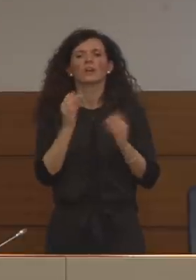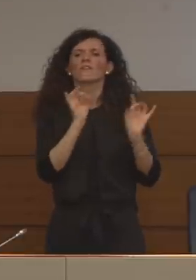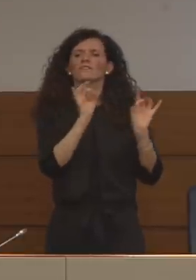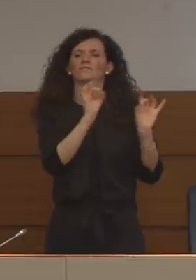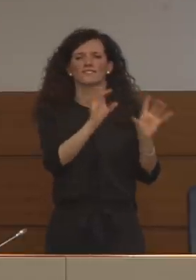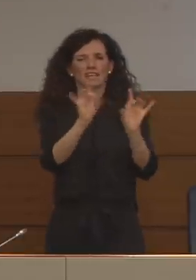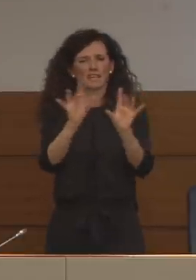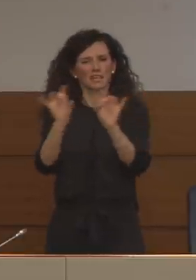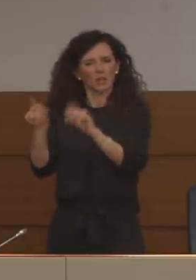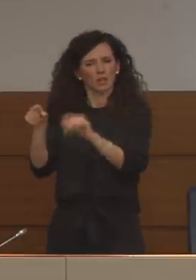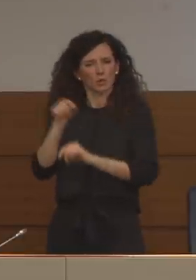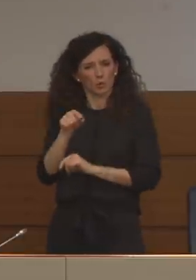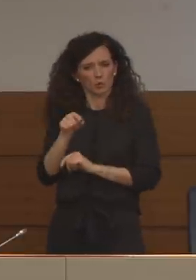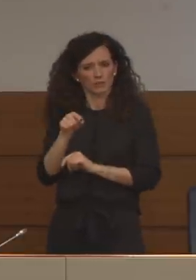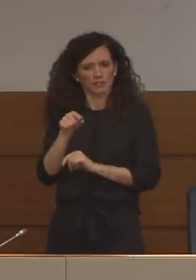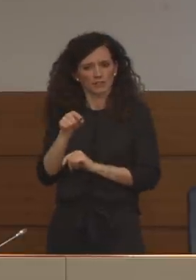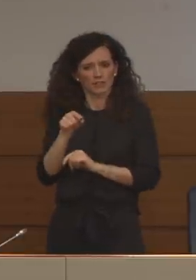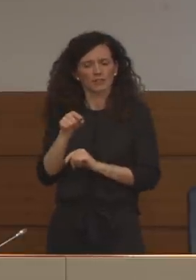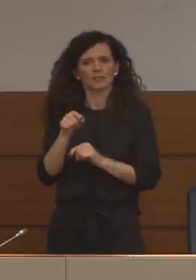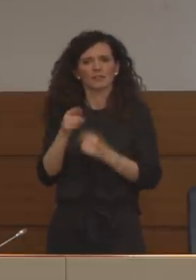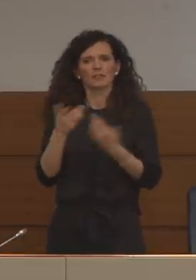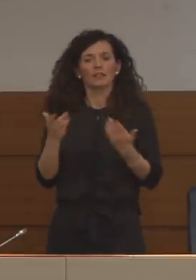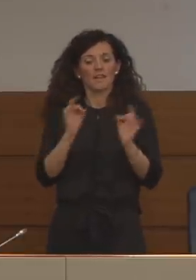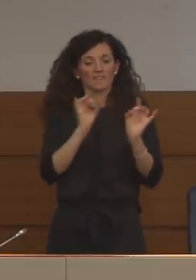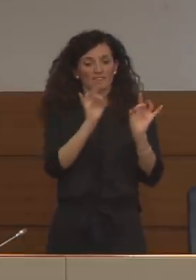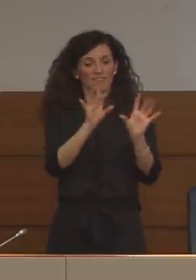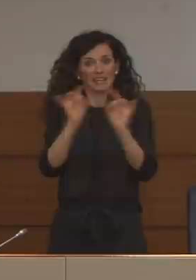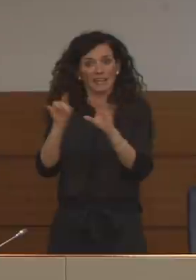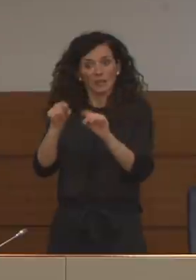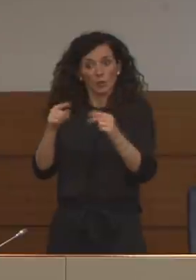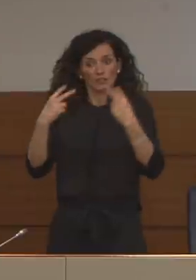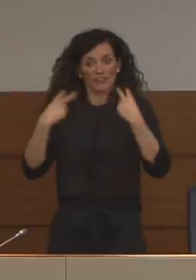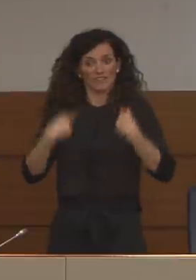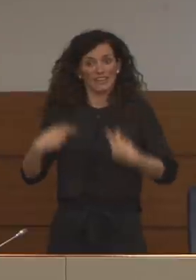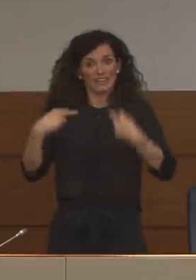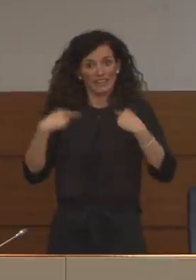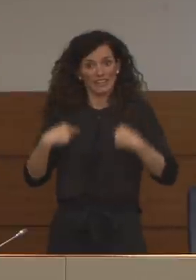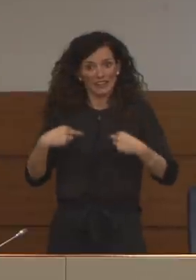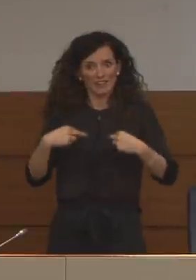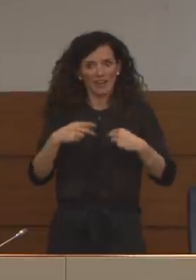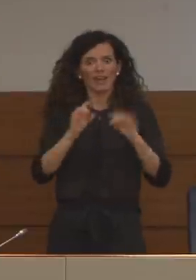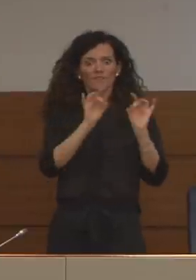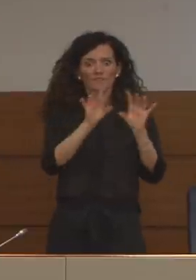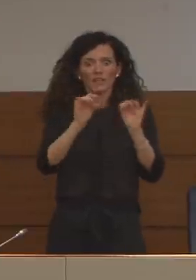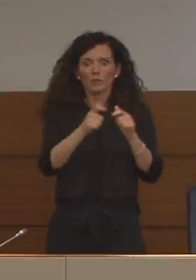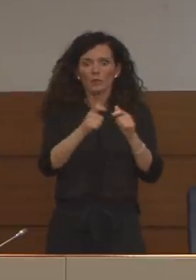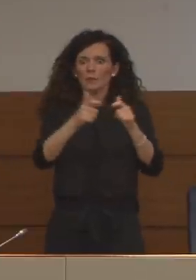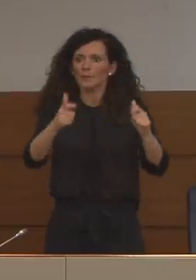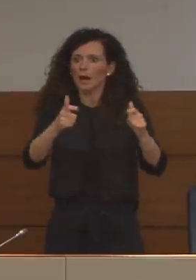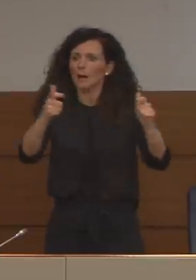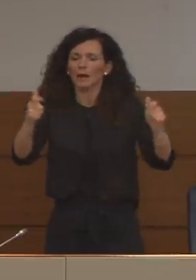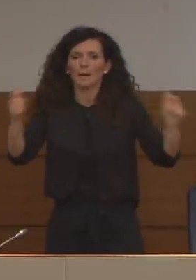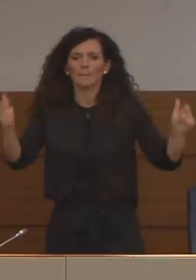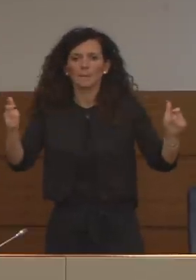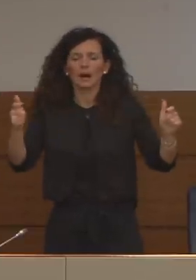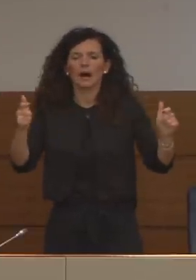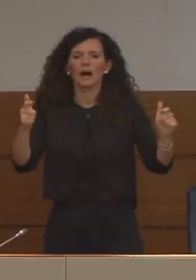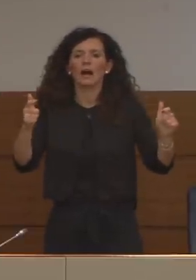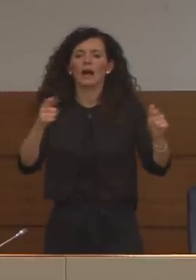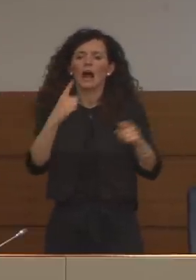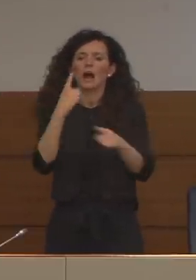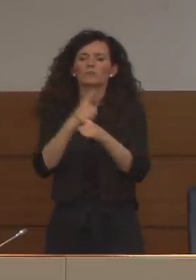per vivere e replicarsi bisogna di